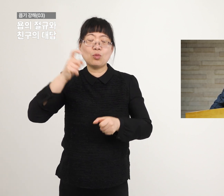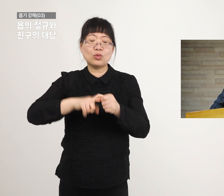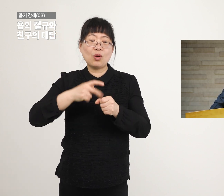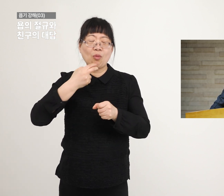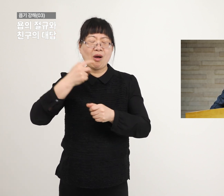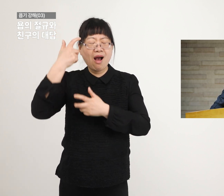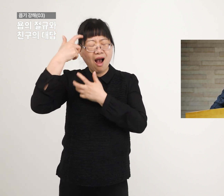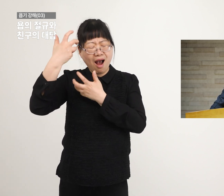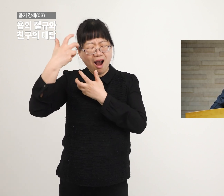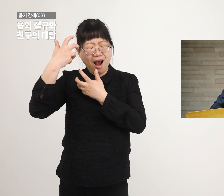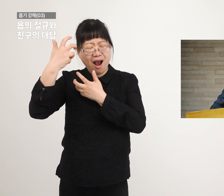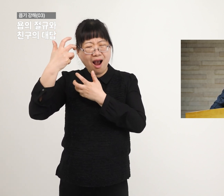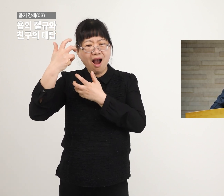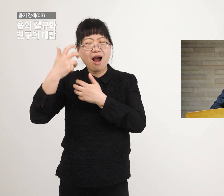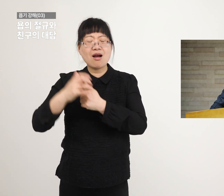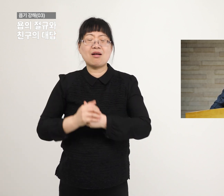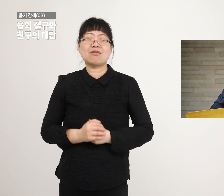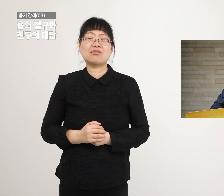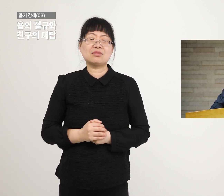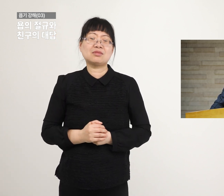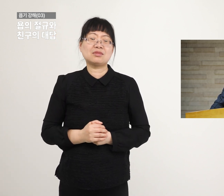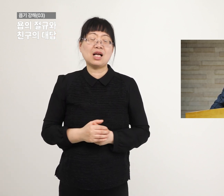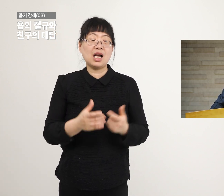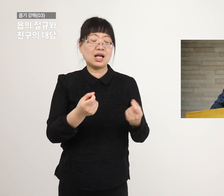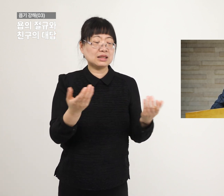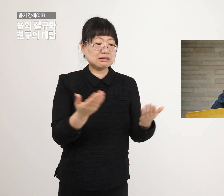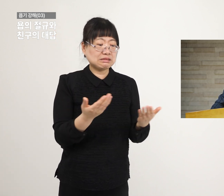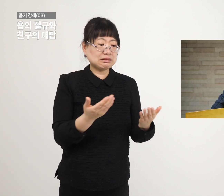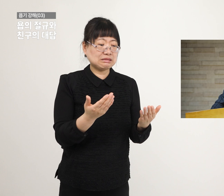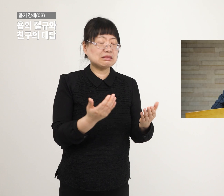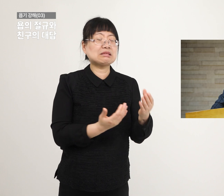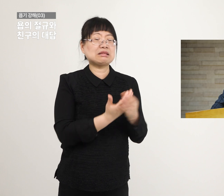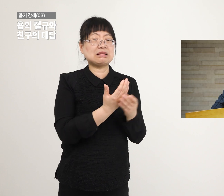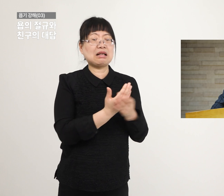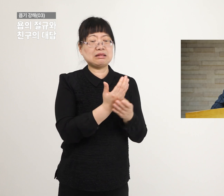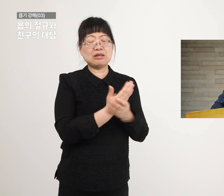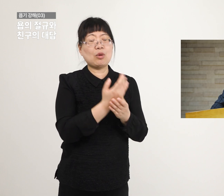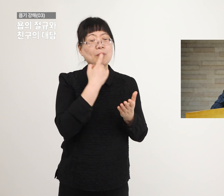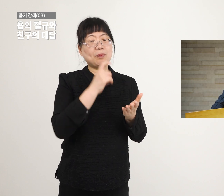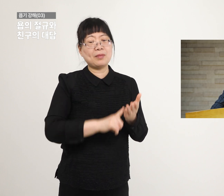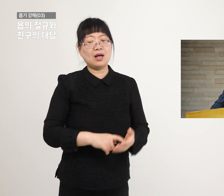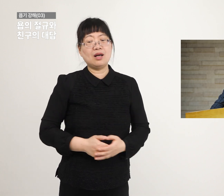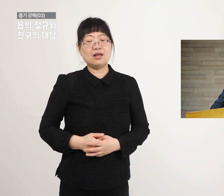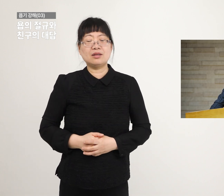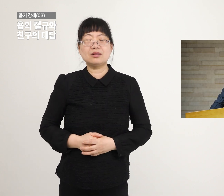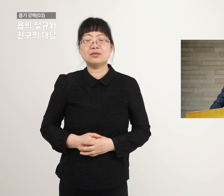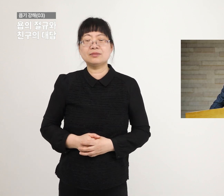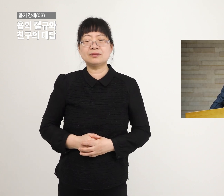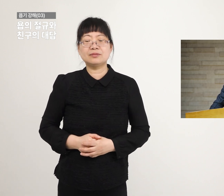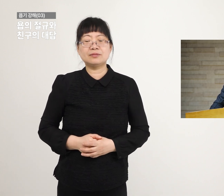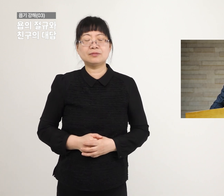되면 그런 일들이 얼마든지 벌어집니다.